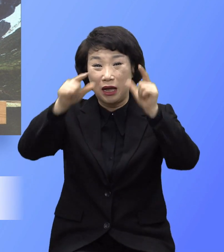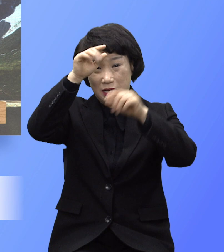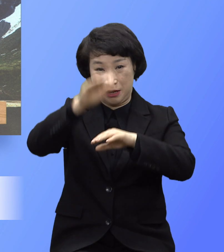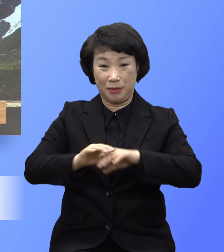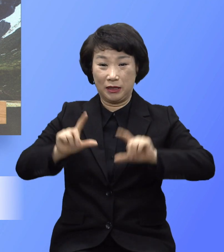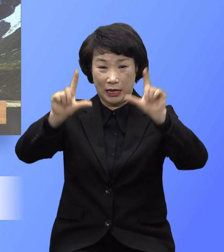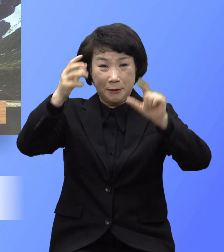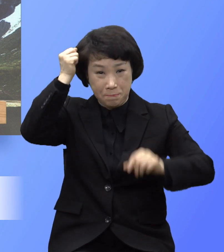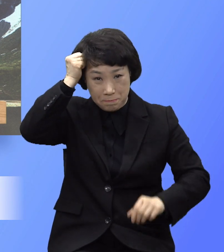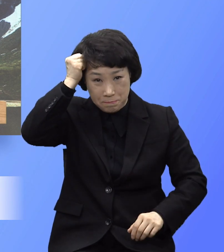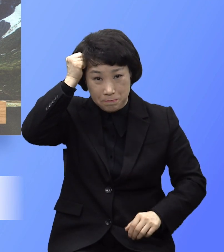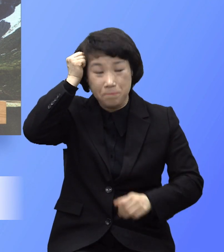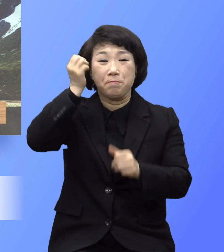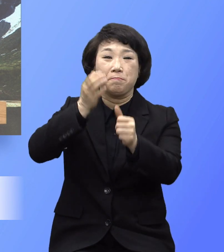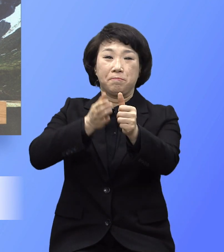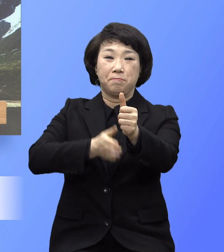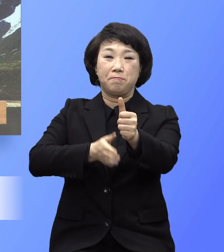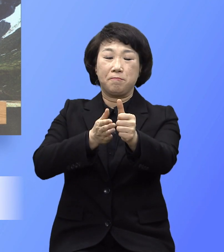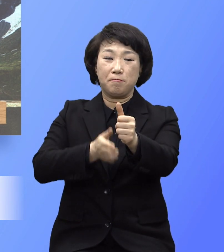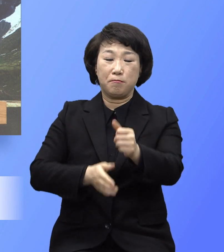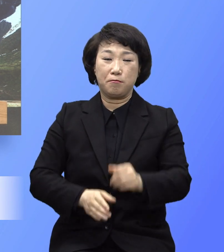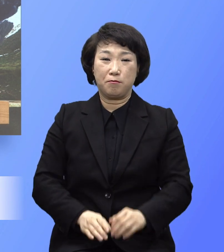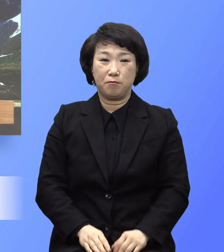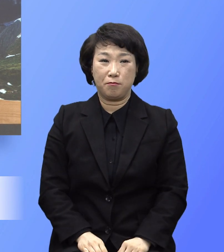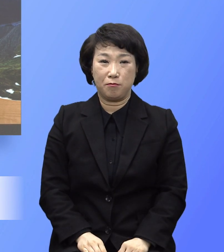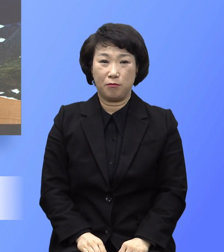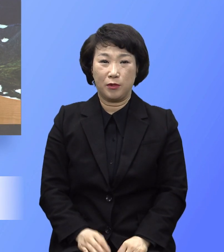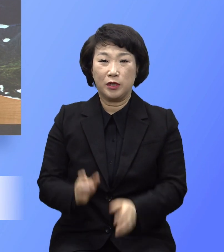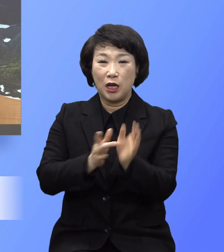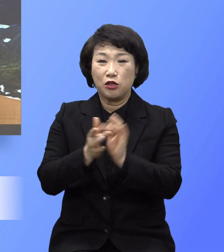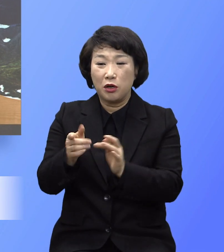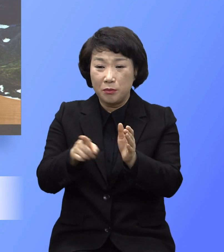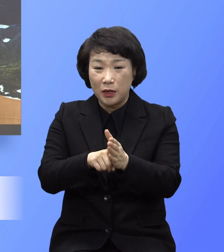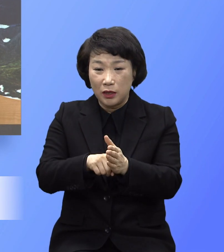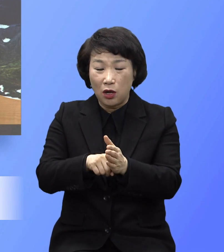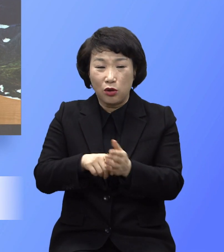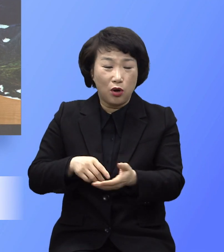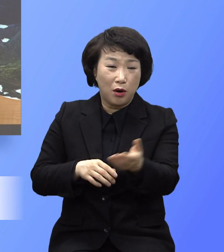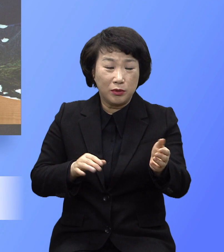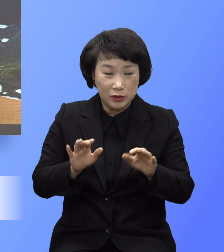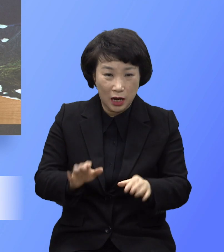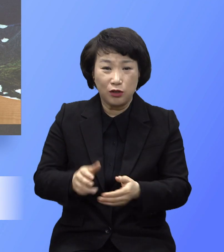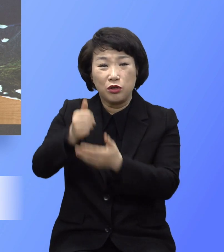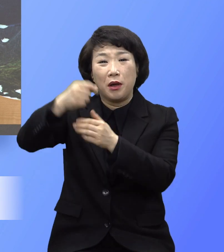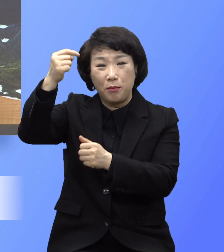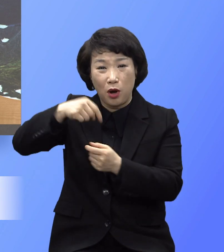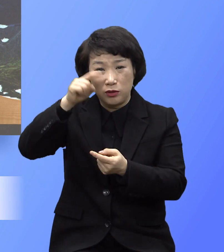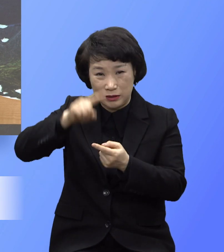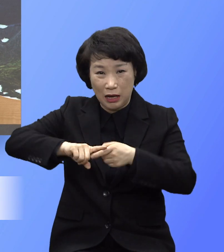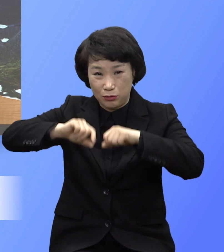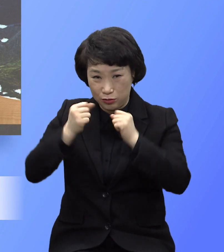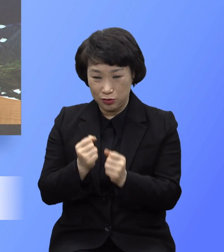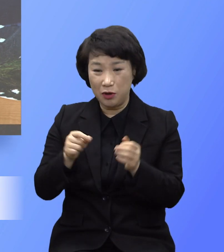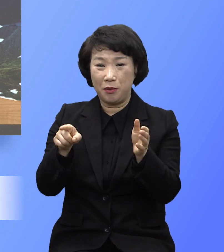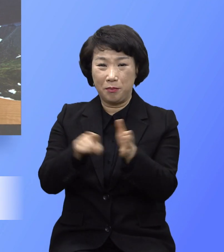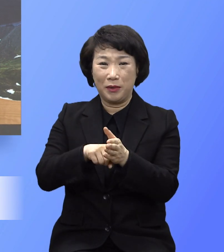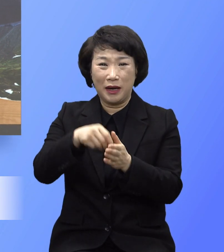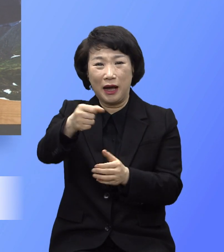예배드리는 날임을 잊어서는 안 됩니다. 예수 믿을 것이면 주님의 요구대로 믿어라 그